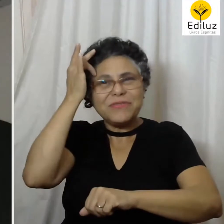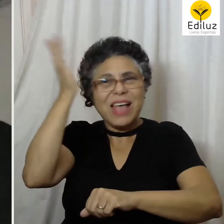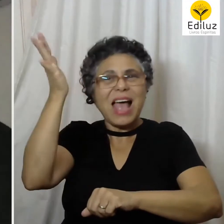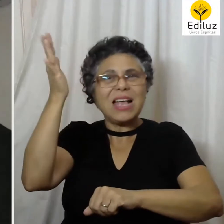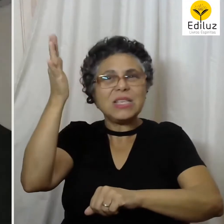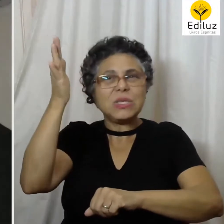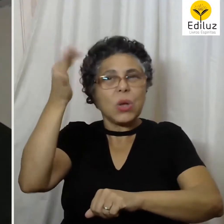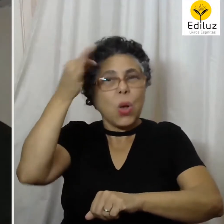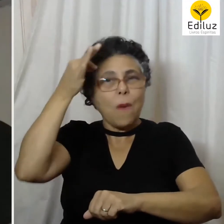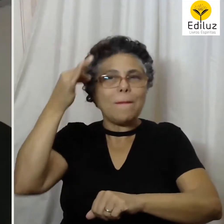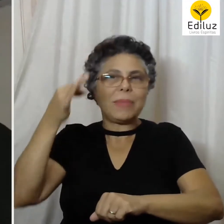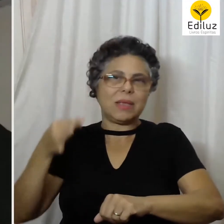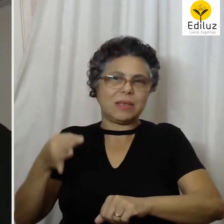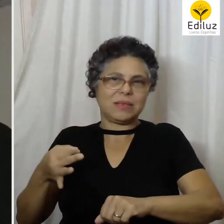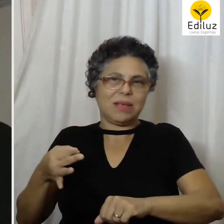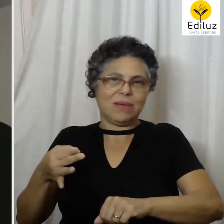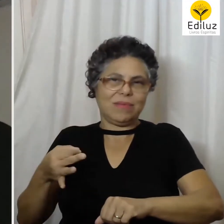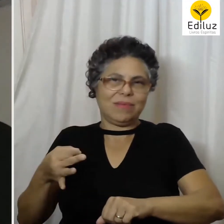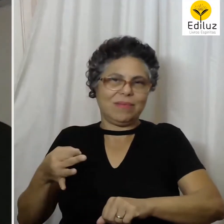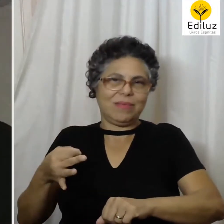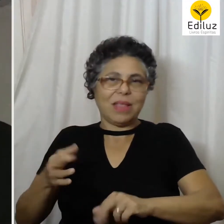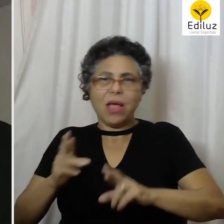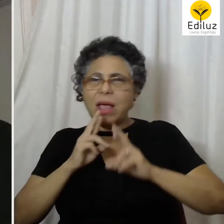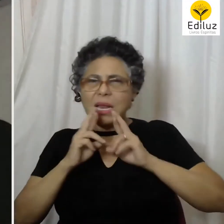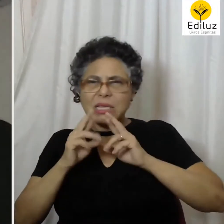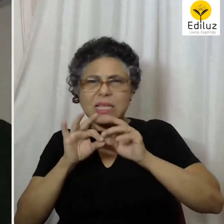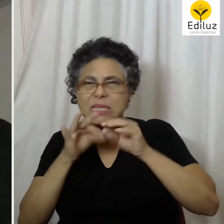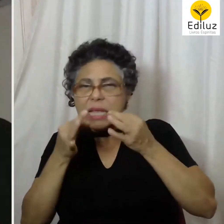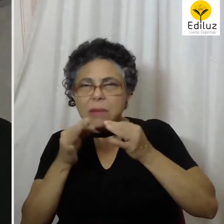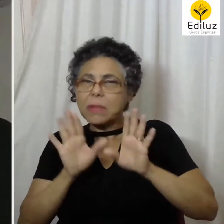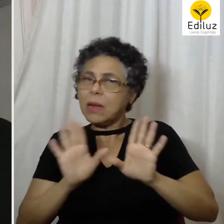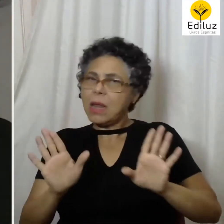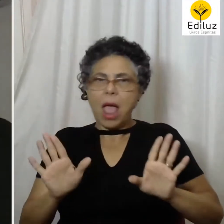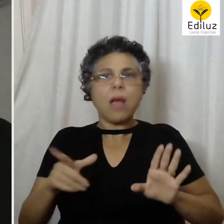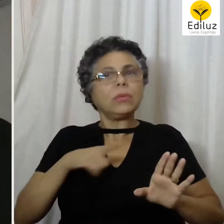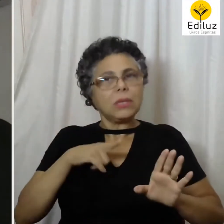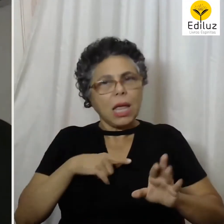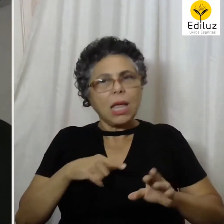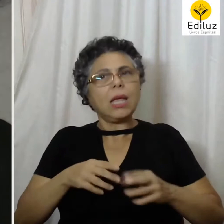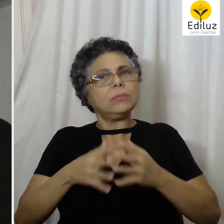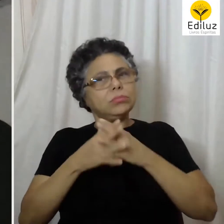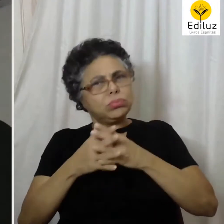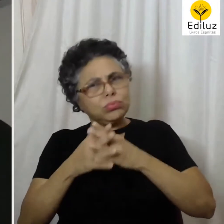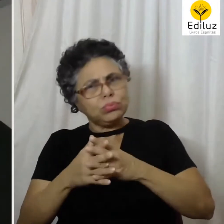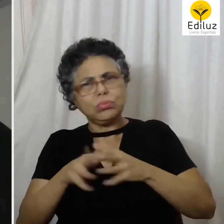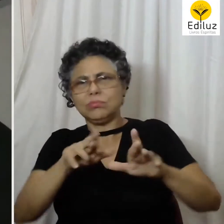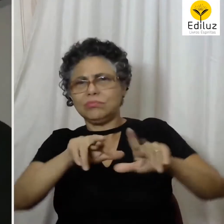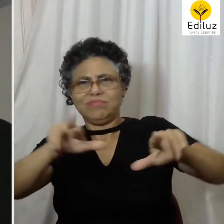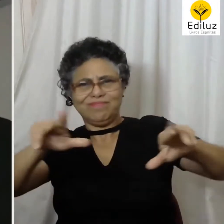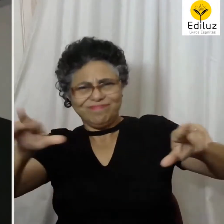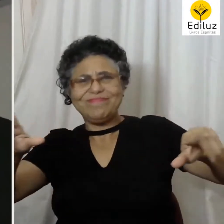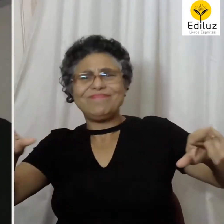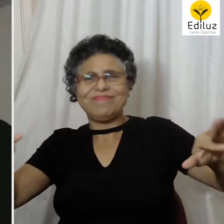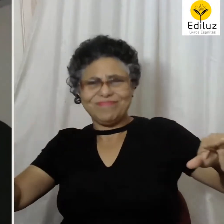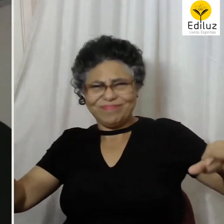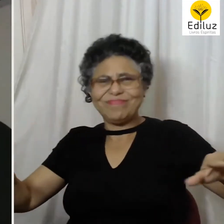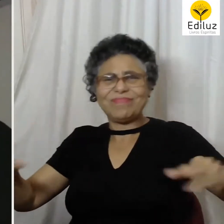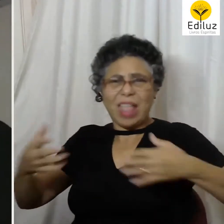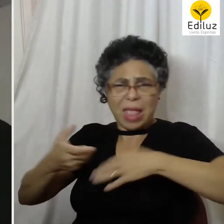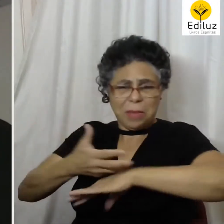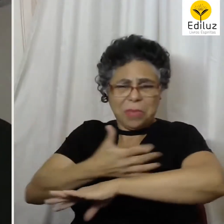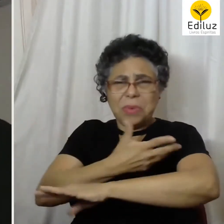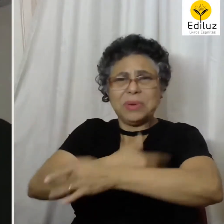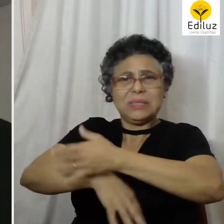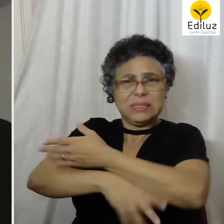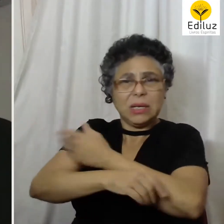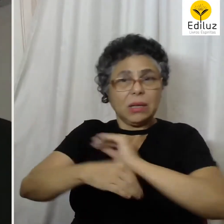compreensão. A relação não é tão simplista assim. Existem variantes nos momentos emocionais que a veneranda